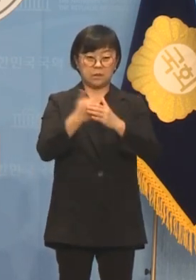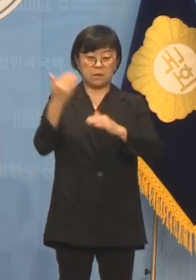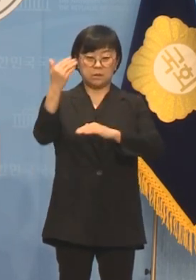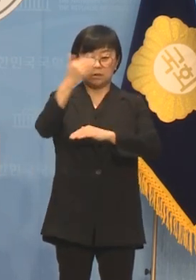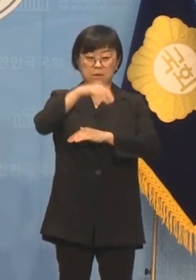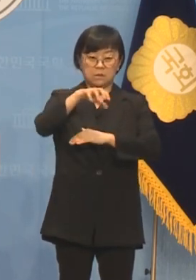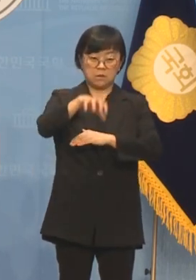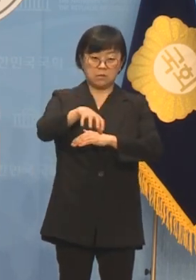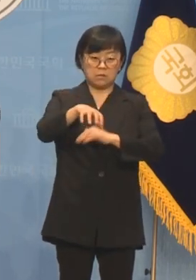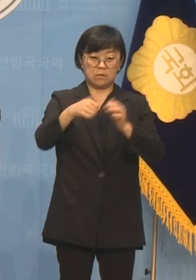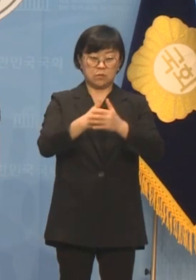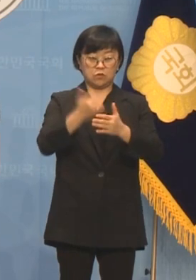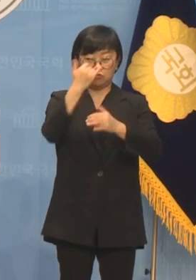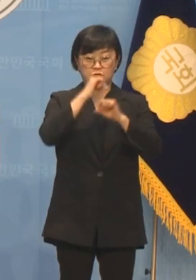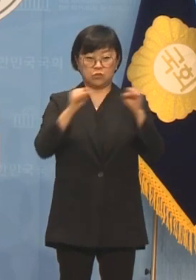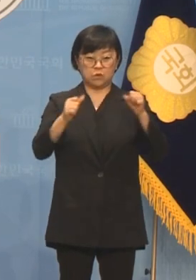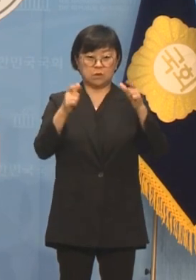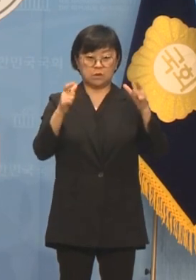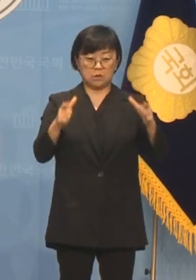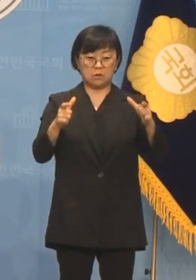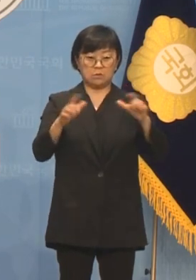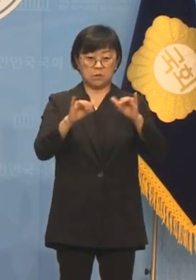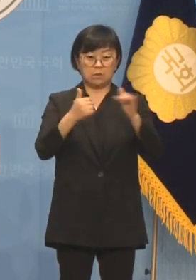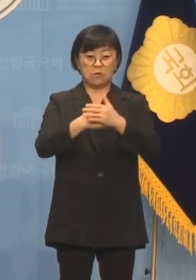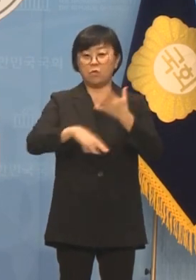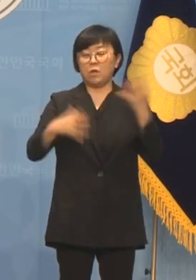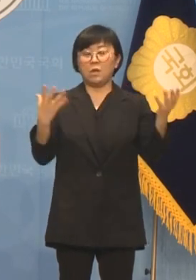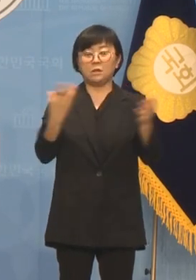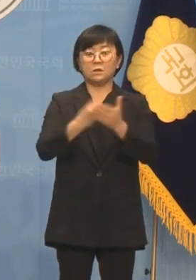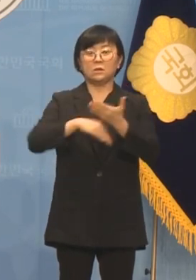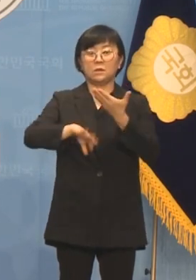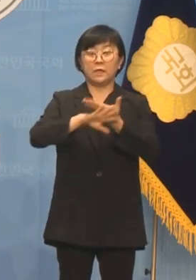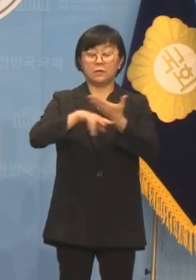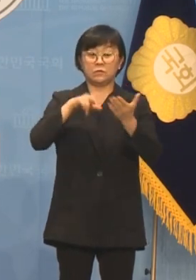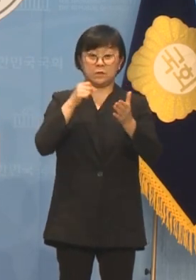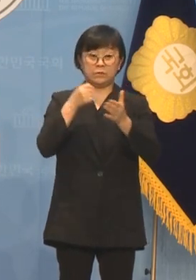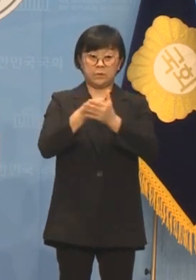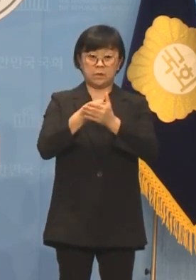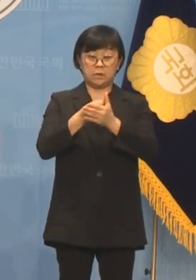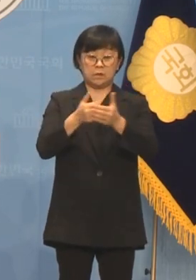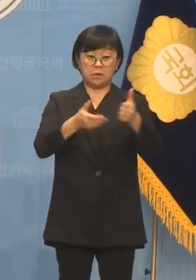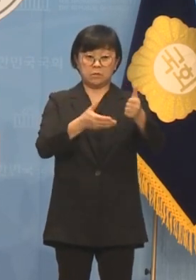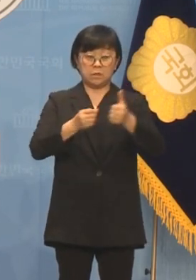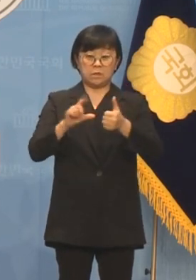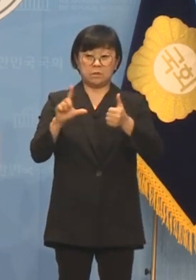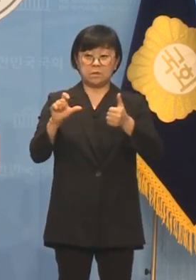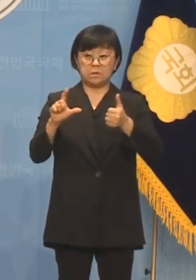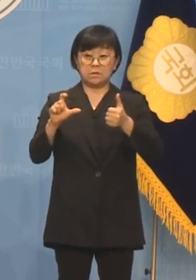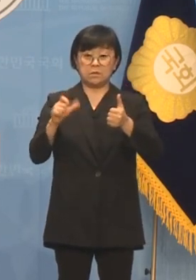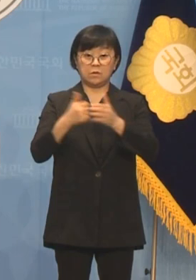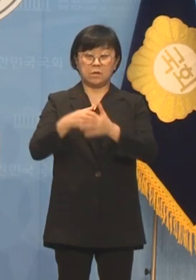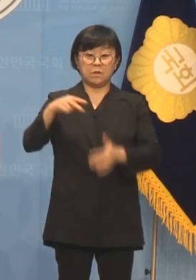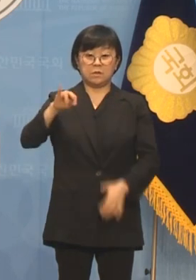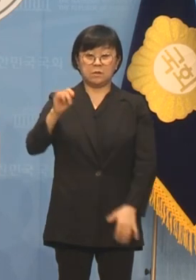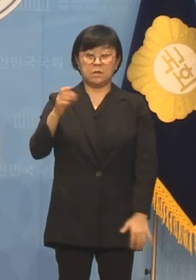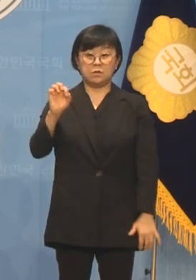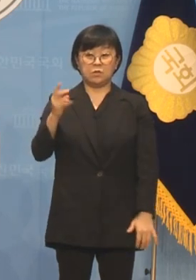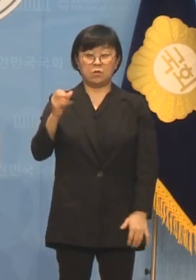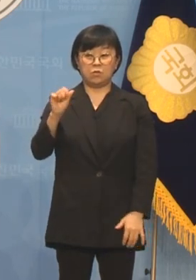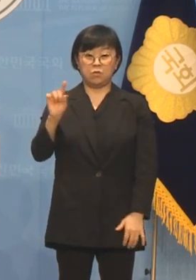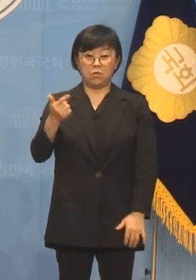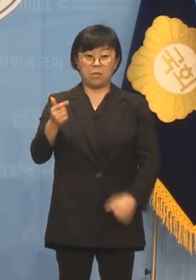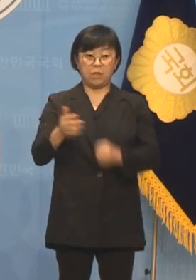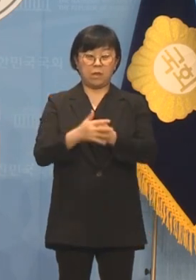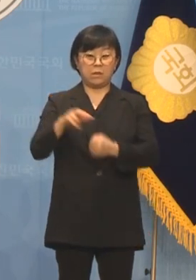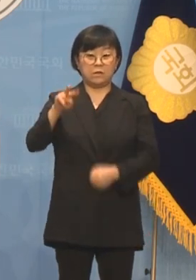공간에서는 충북 지역 민심과 전혀 다른 결정을 내렸습니다 영제 15 신용환 후보와